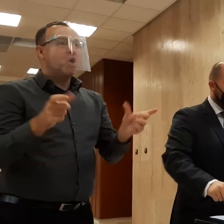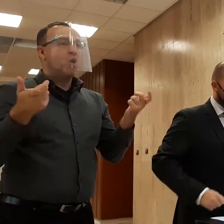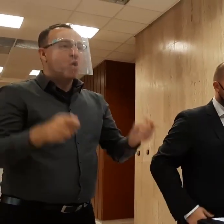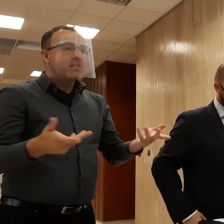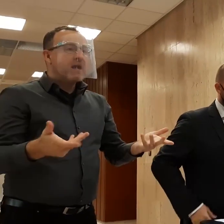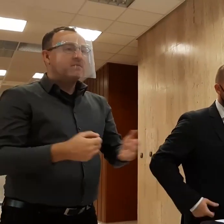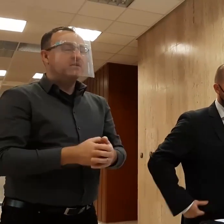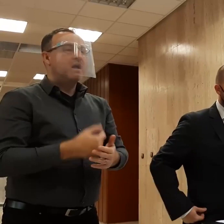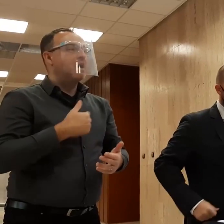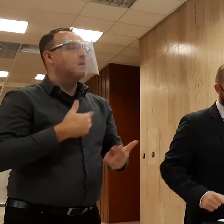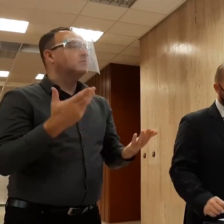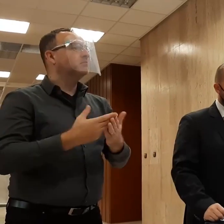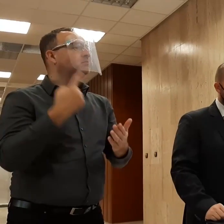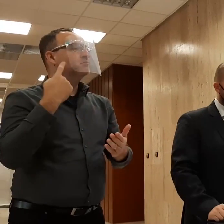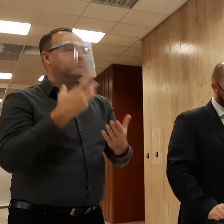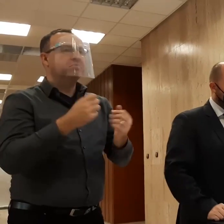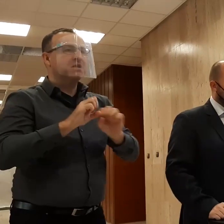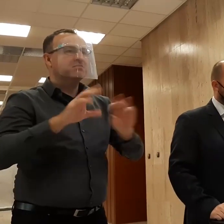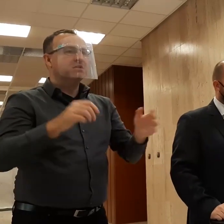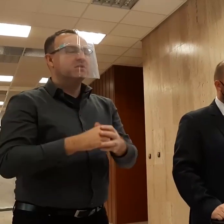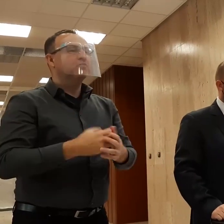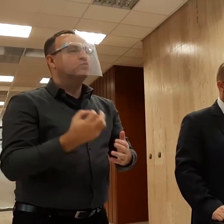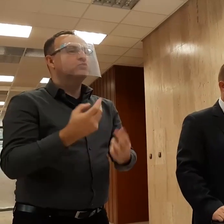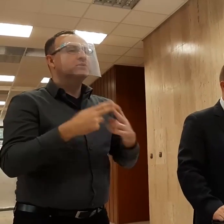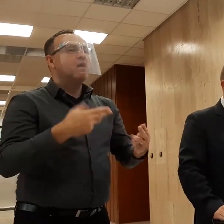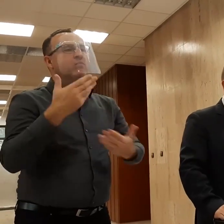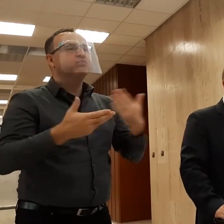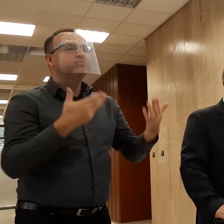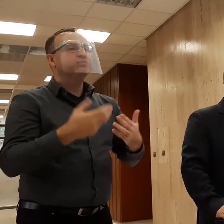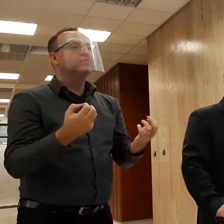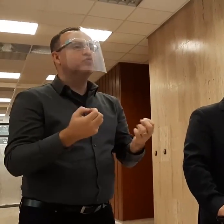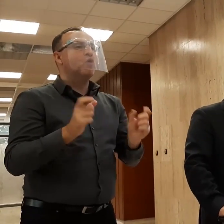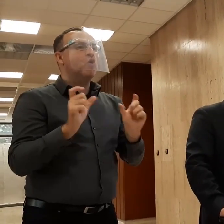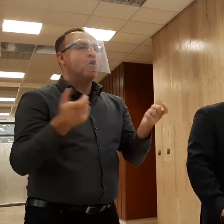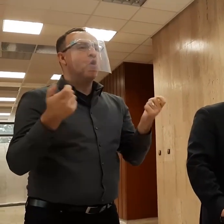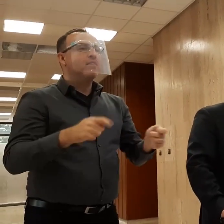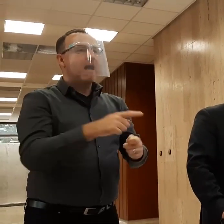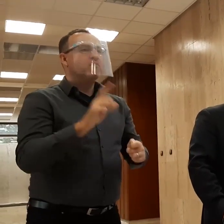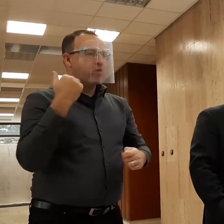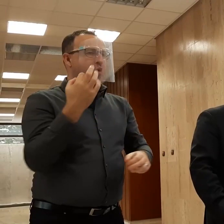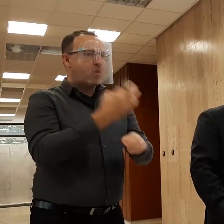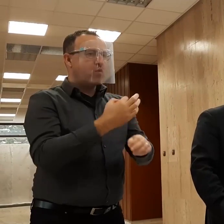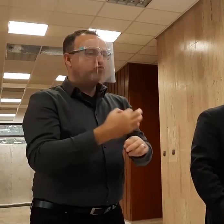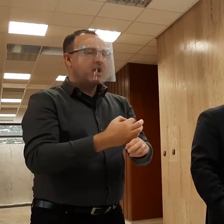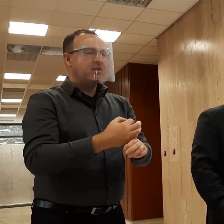sa teda udialo v hore počas rokovania, že sa tak upustilo od toho, čo aj odborníci odporúčali?